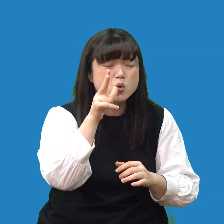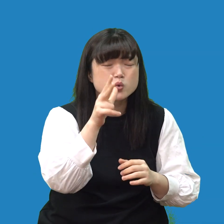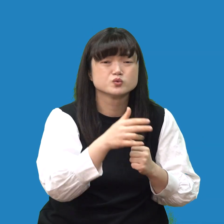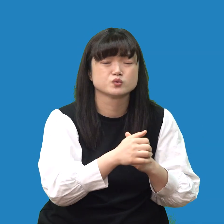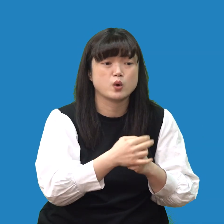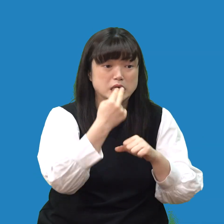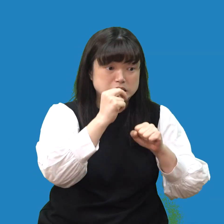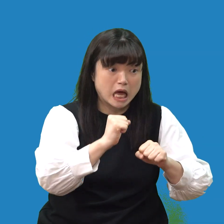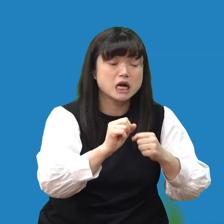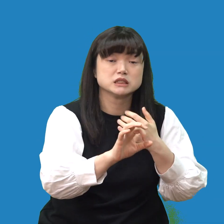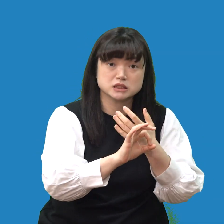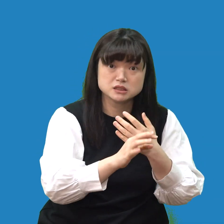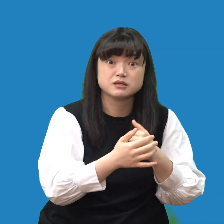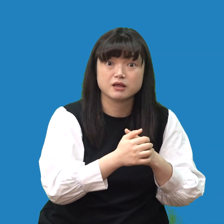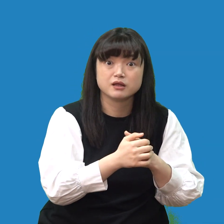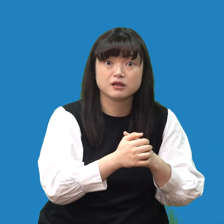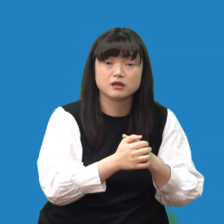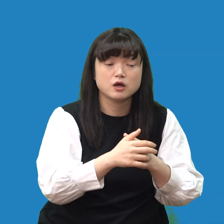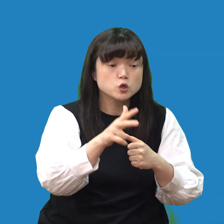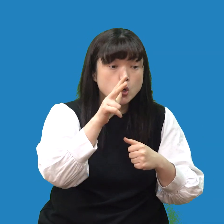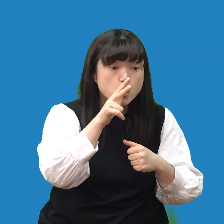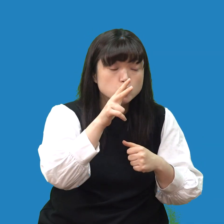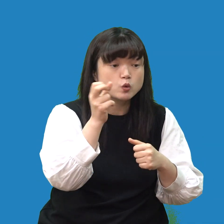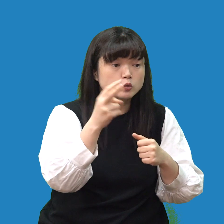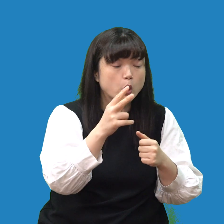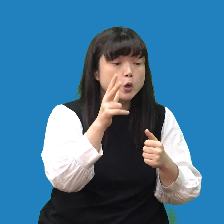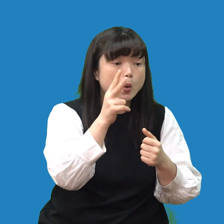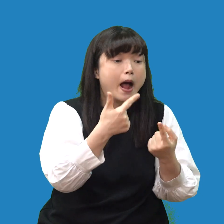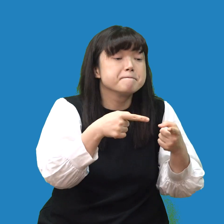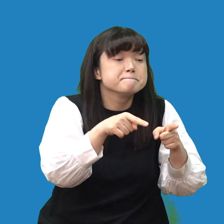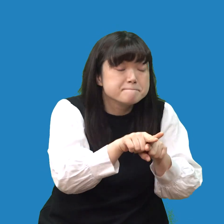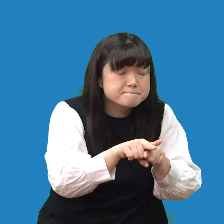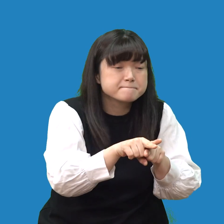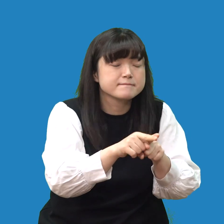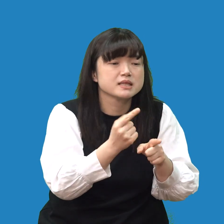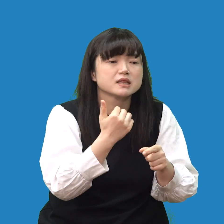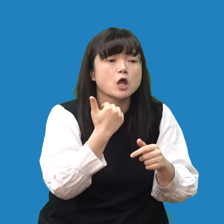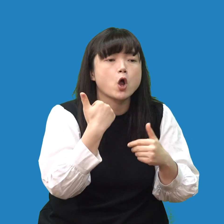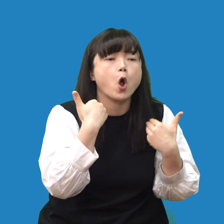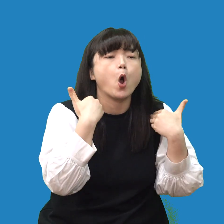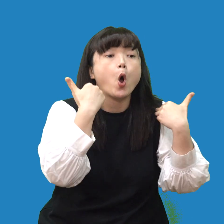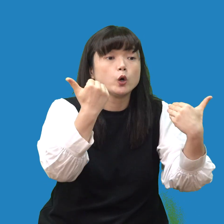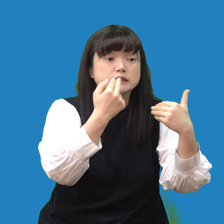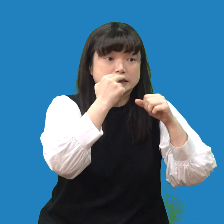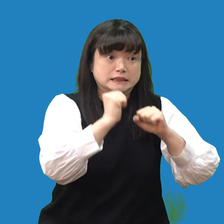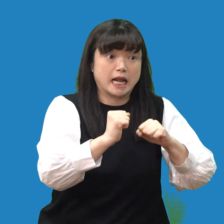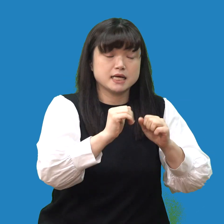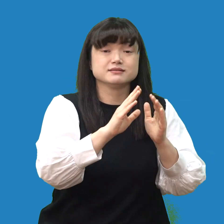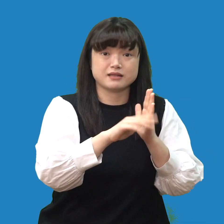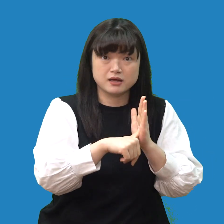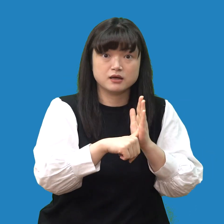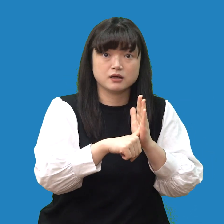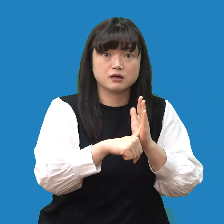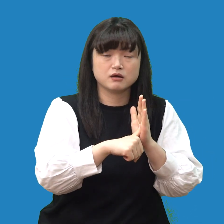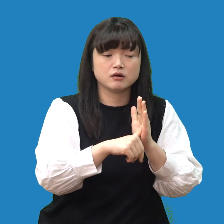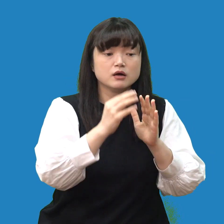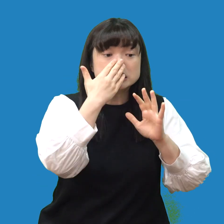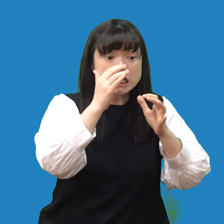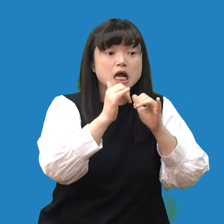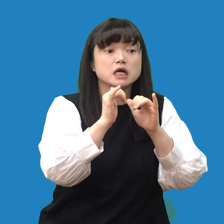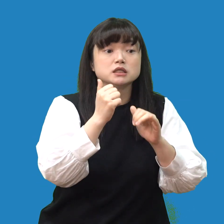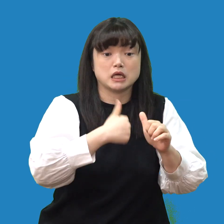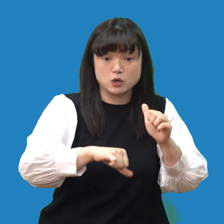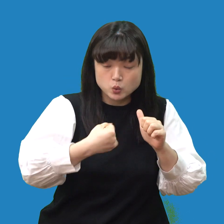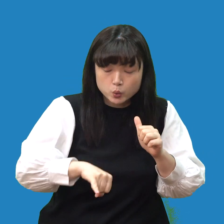여호수아가 살아있는 동안, 그리고 여호수아와 함께했던 그 어른 세대들이 생존한 동안은 이스라엘